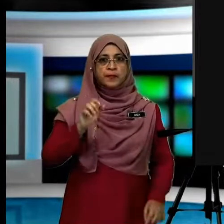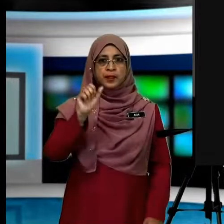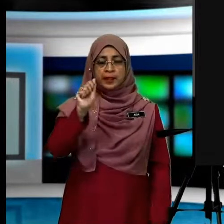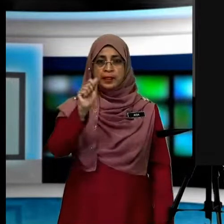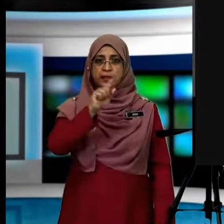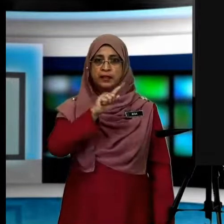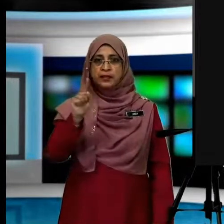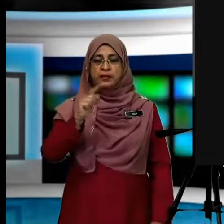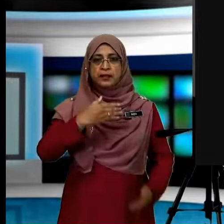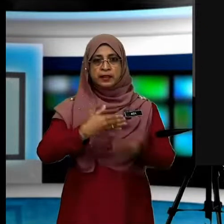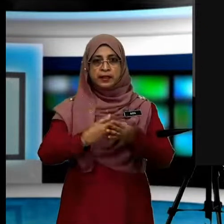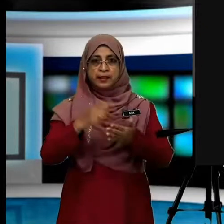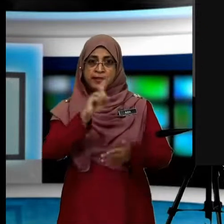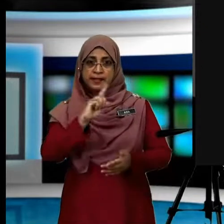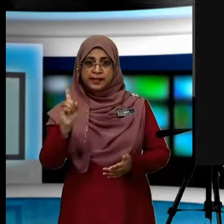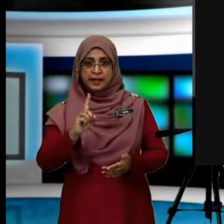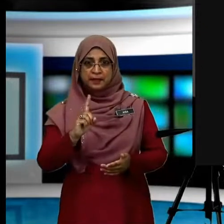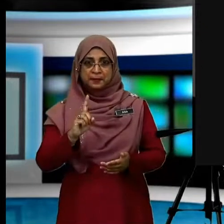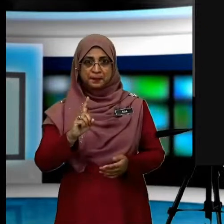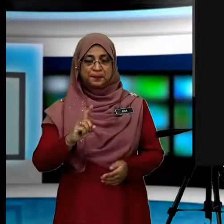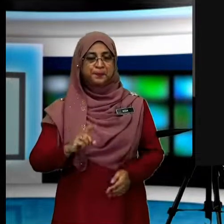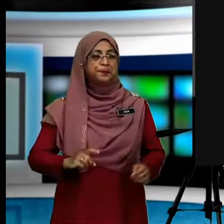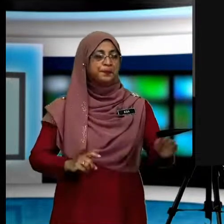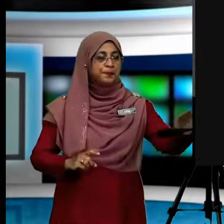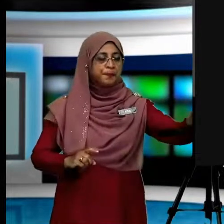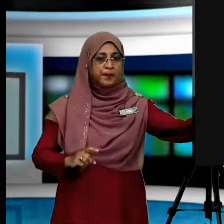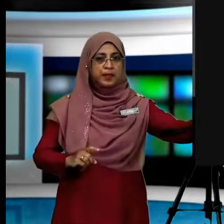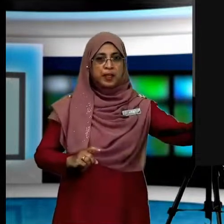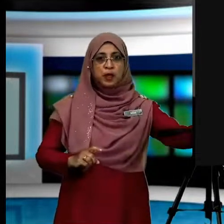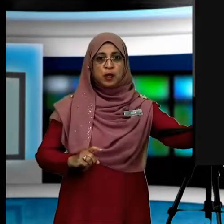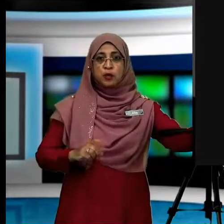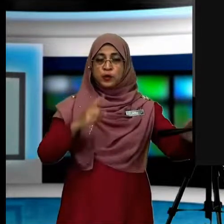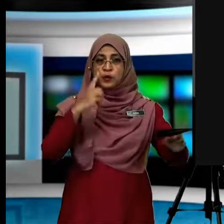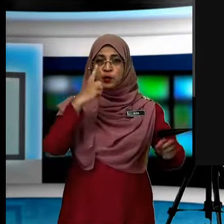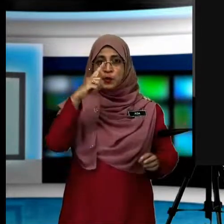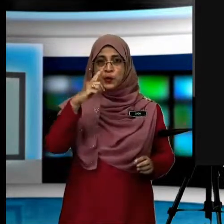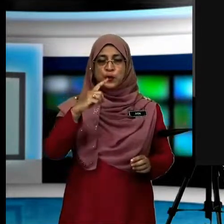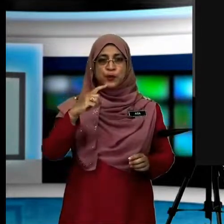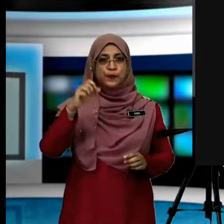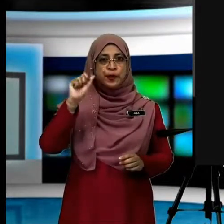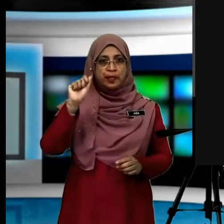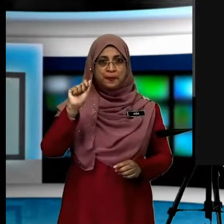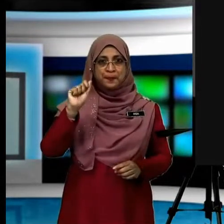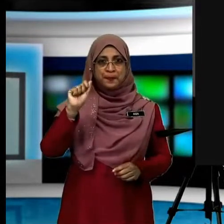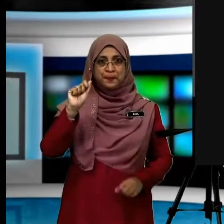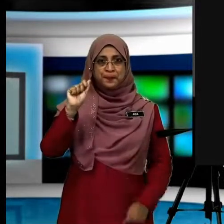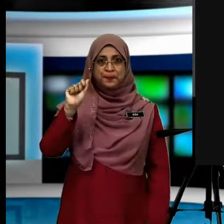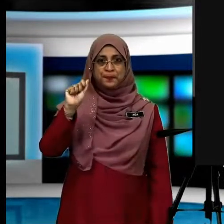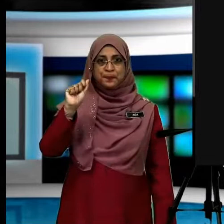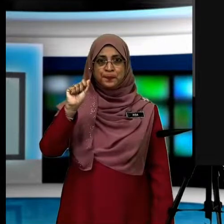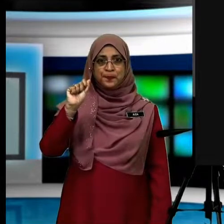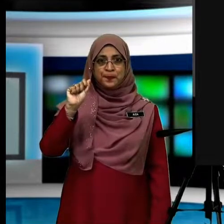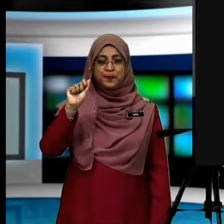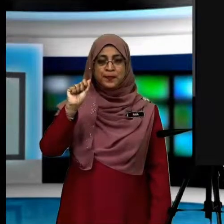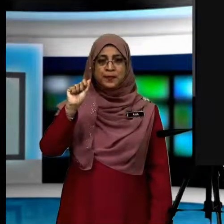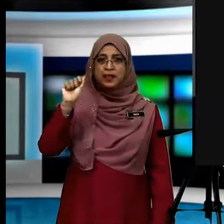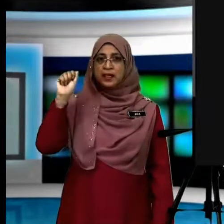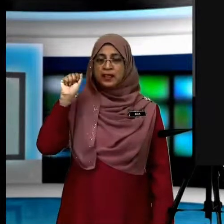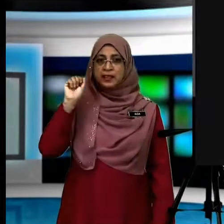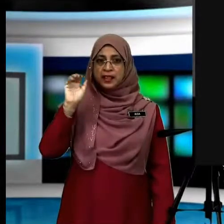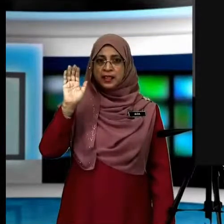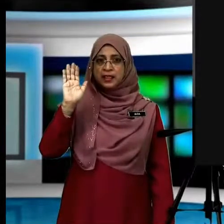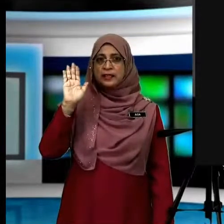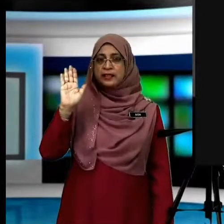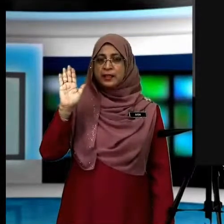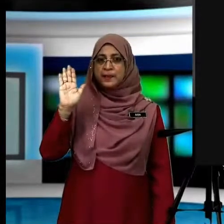Hai ini hingga seks Oke kutuk huruf e e Ayo kita Letakkan